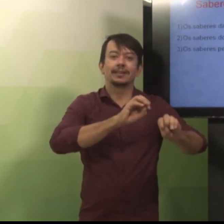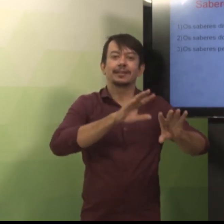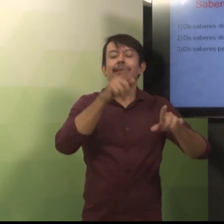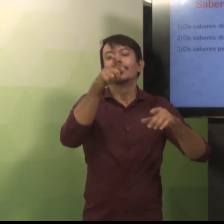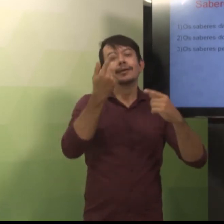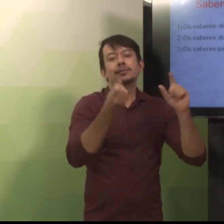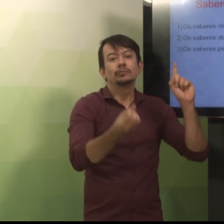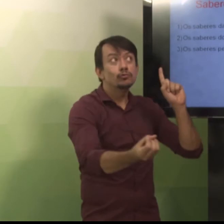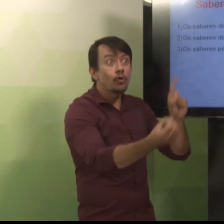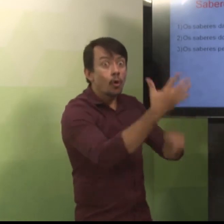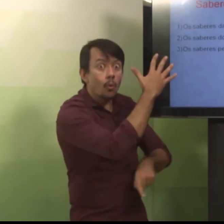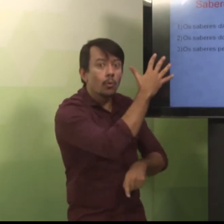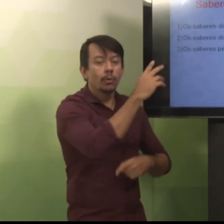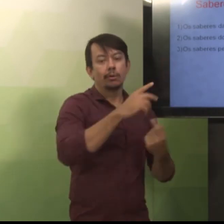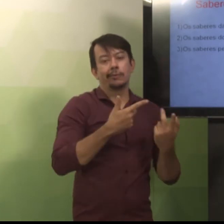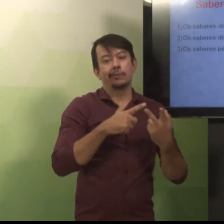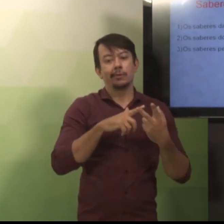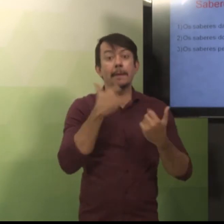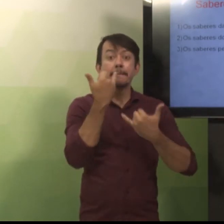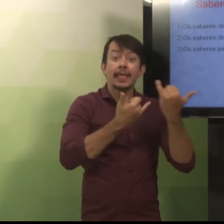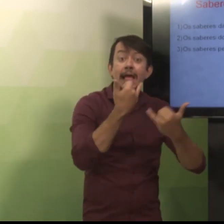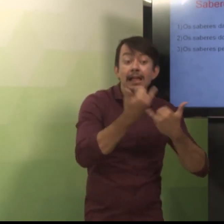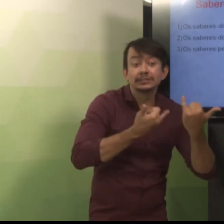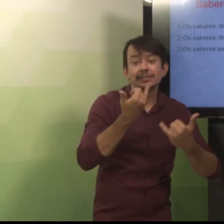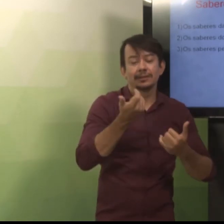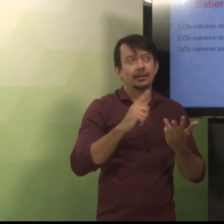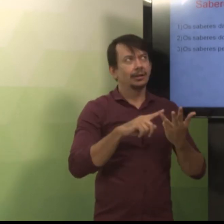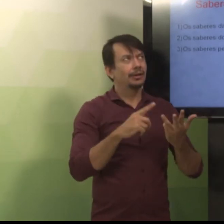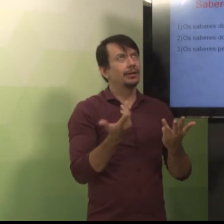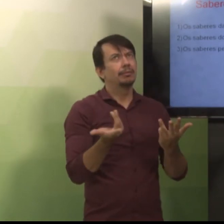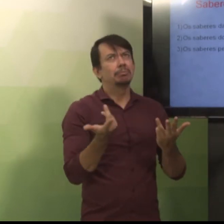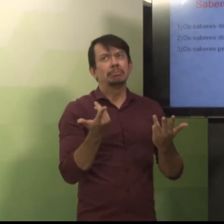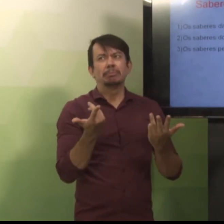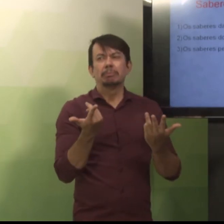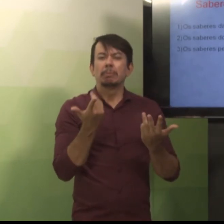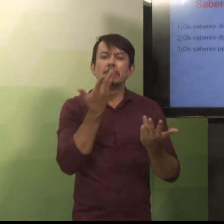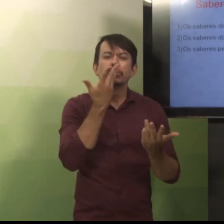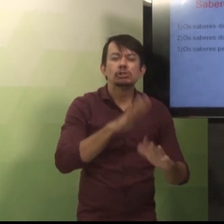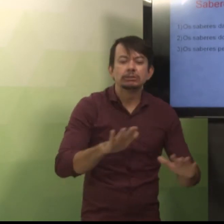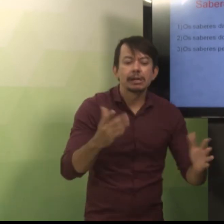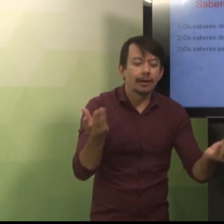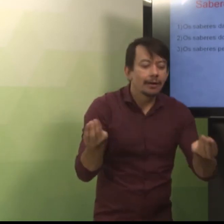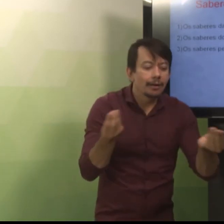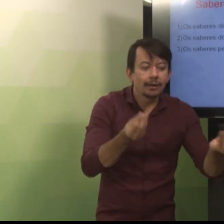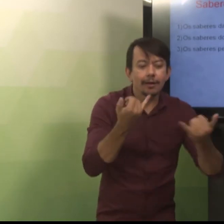ensino, formas lúdicas de ensino, de se trabalhar com as crianças,